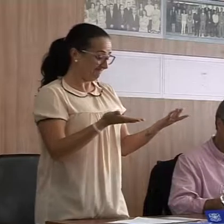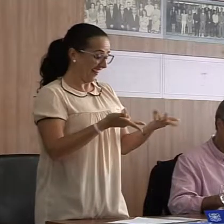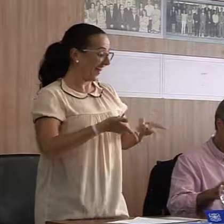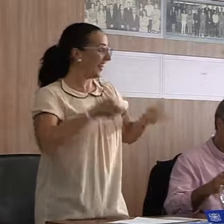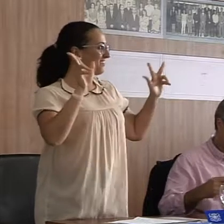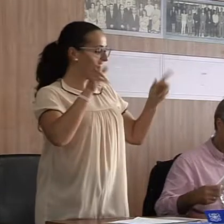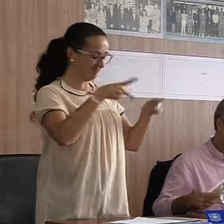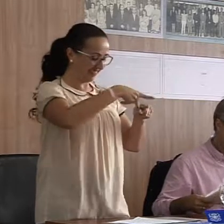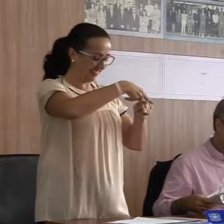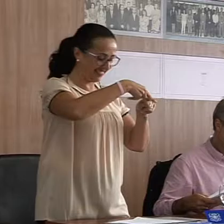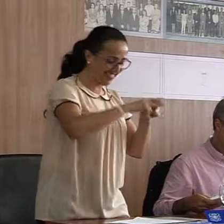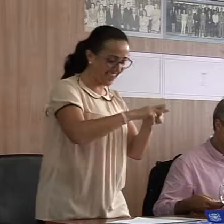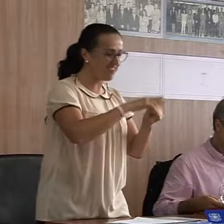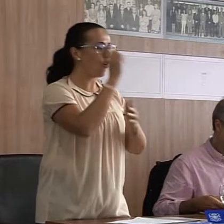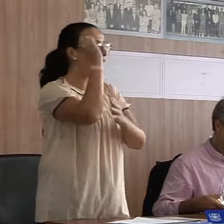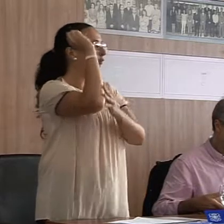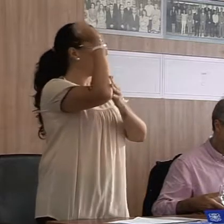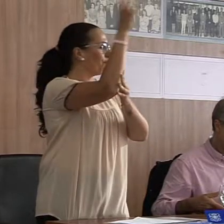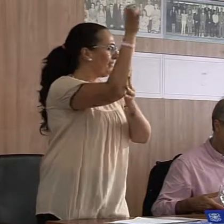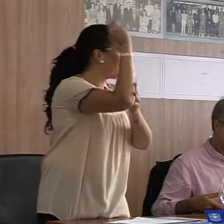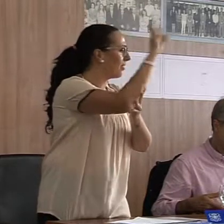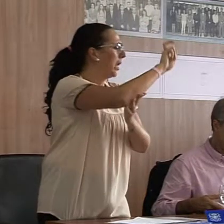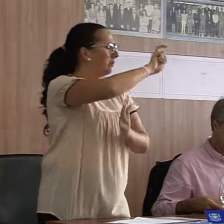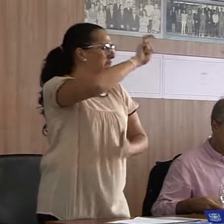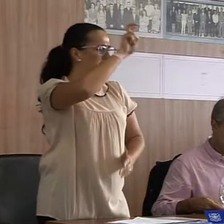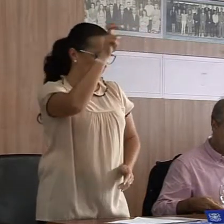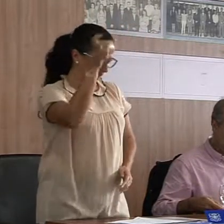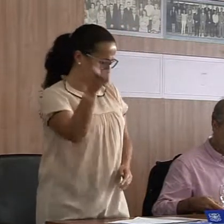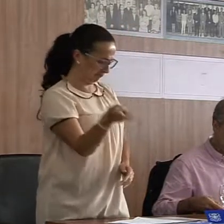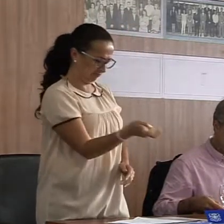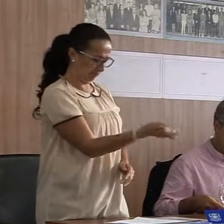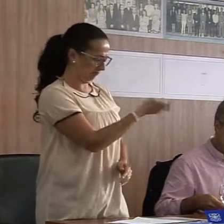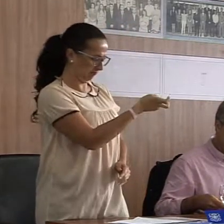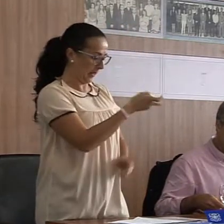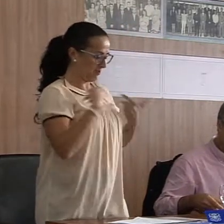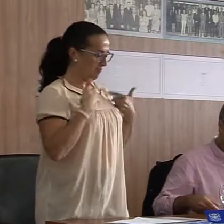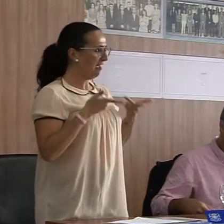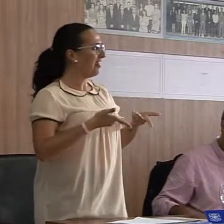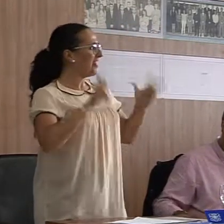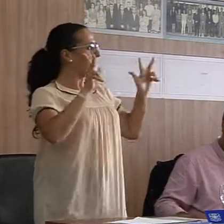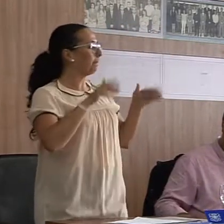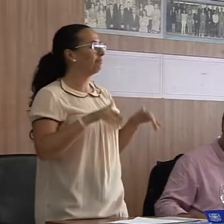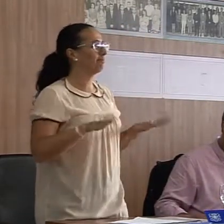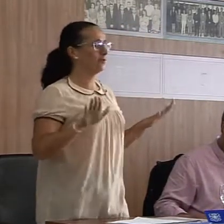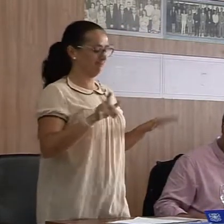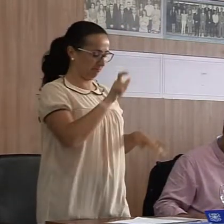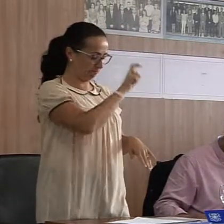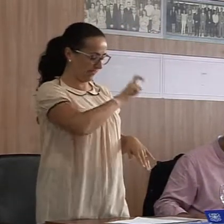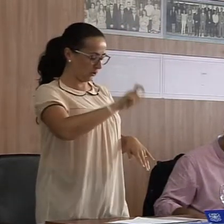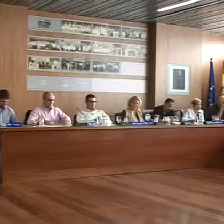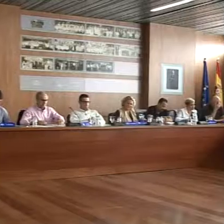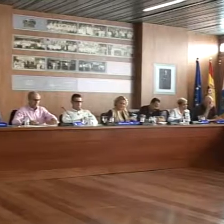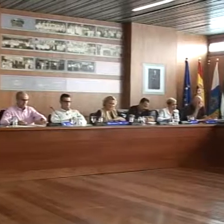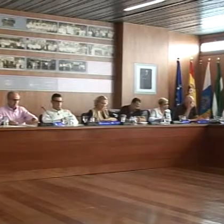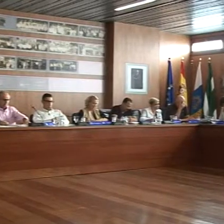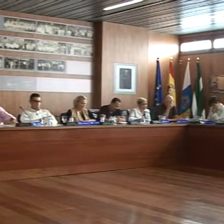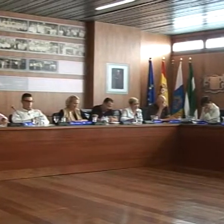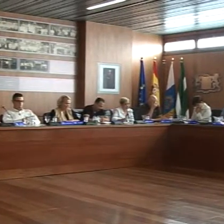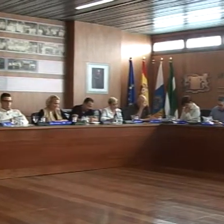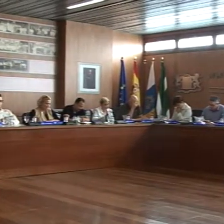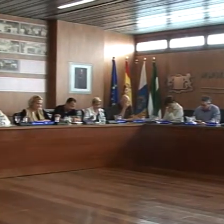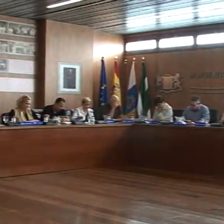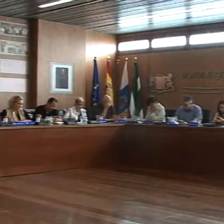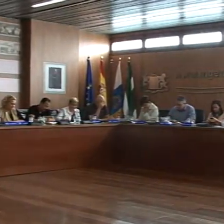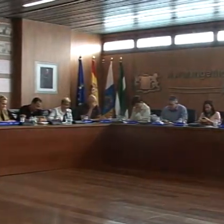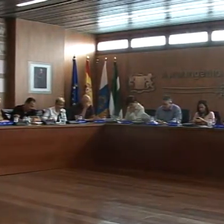se comprometen tanto a promover el aprendizaje y conocimiento de las lenguas de signos españolas como a garantizar su libre